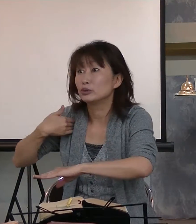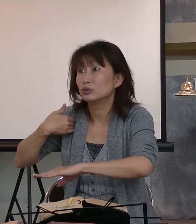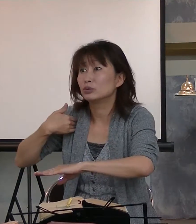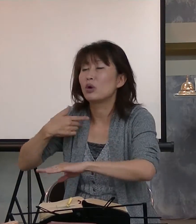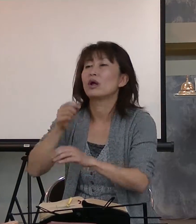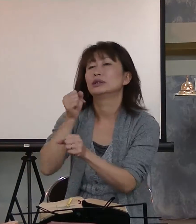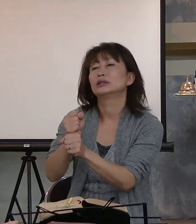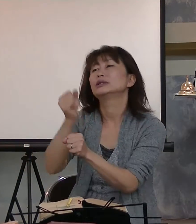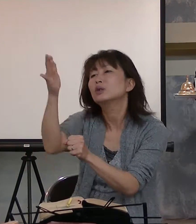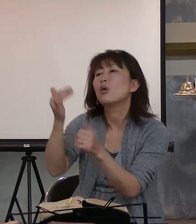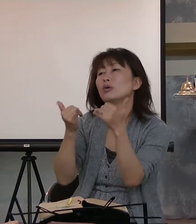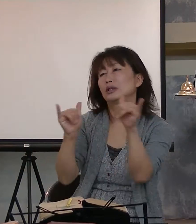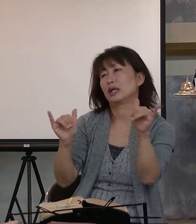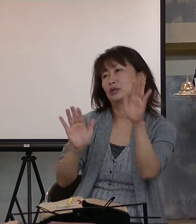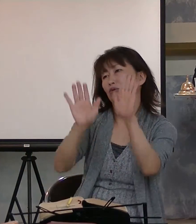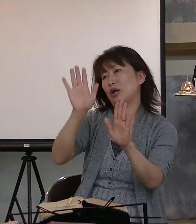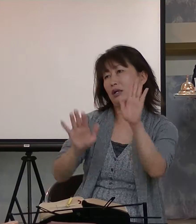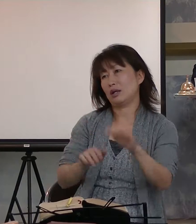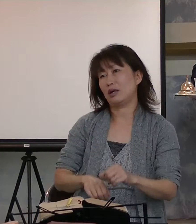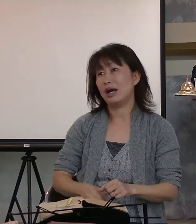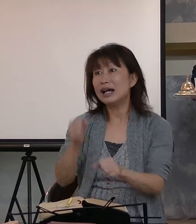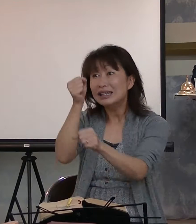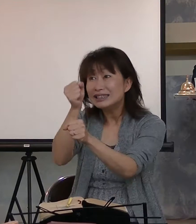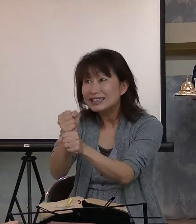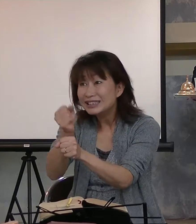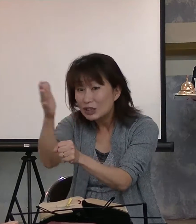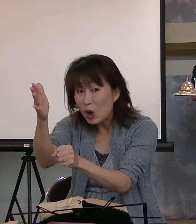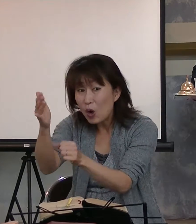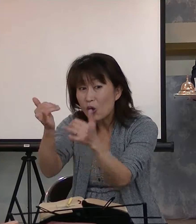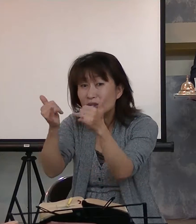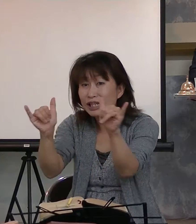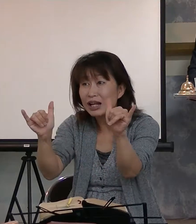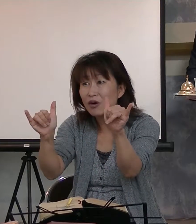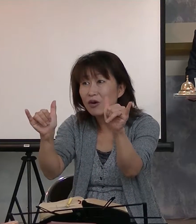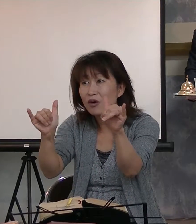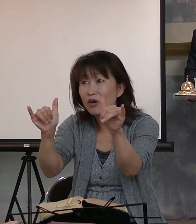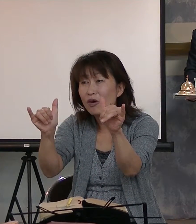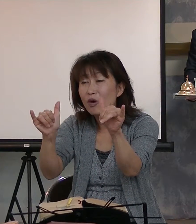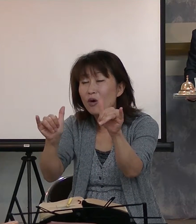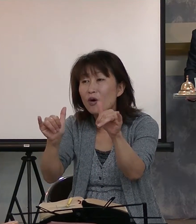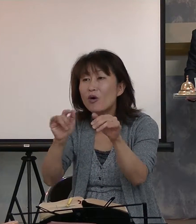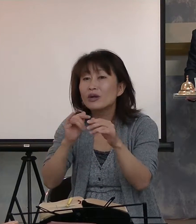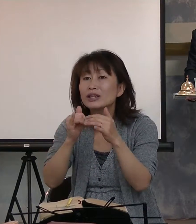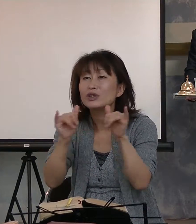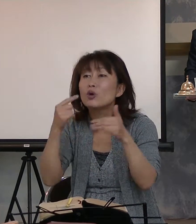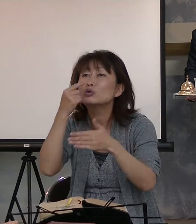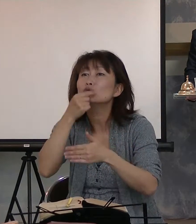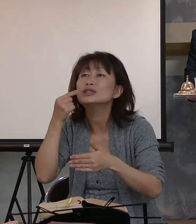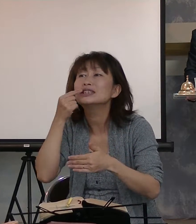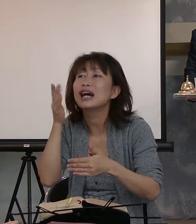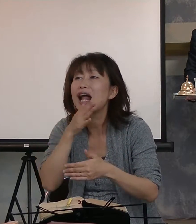信仰者の言葉にはありがとうが消えたらこれおしまいなんです。